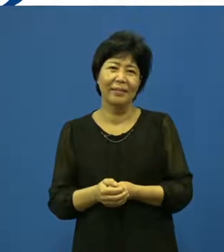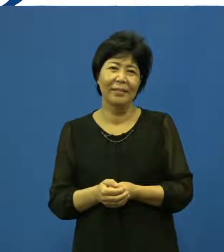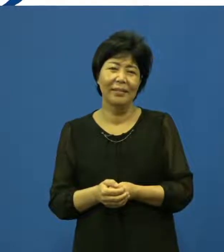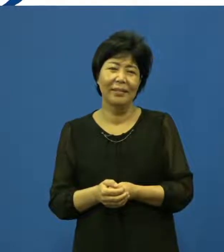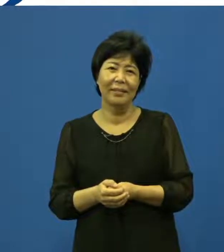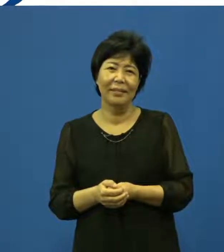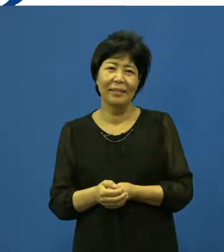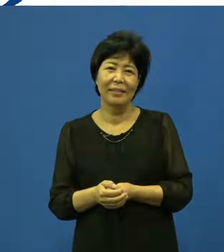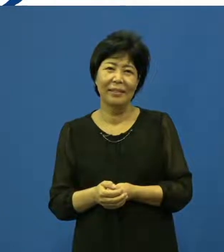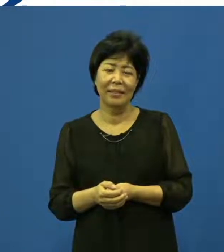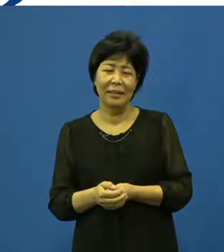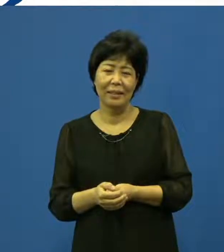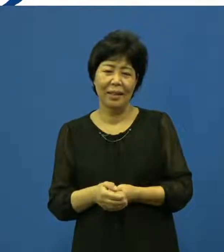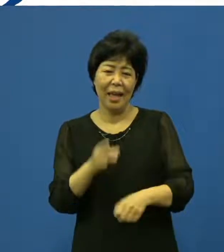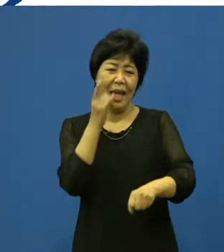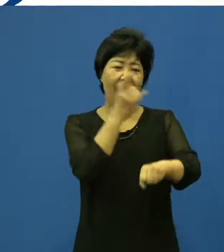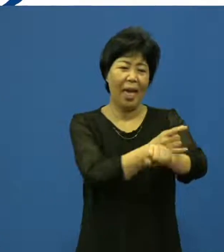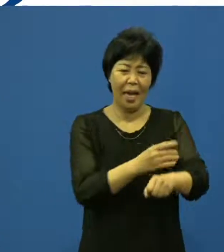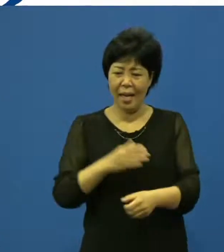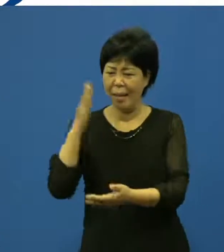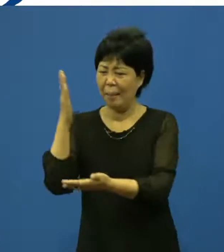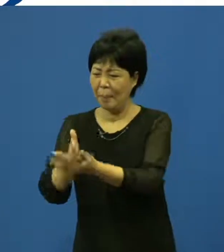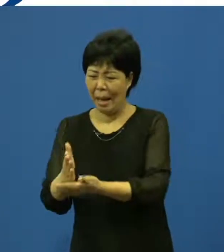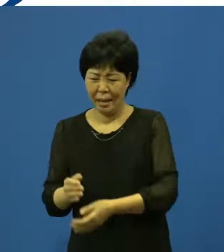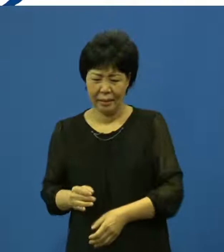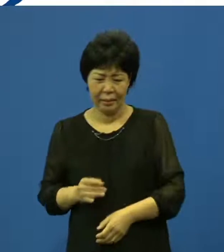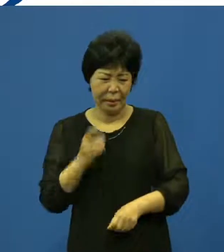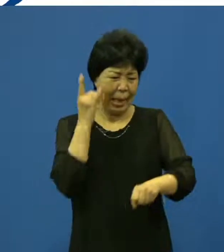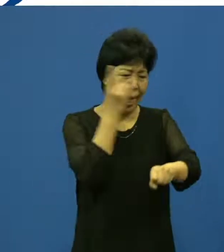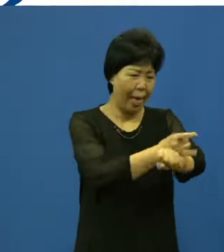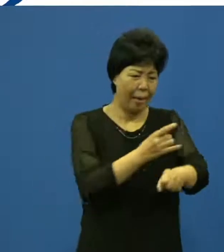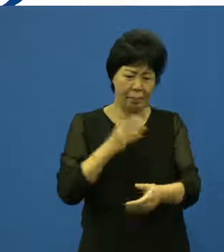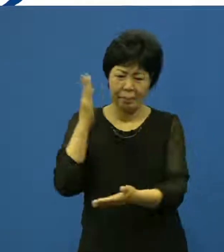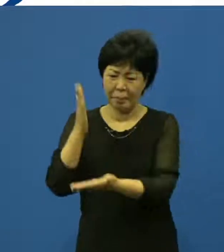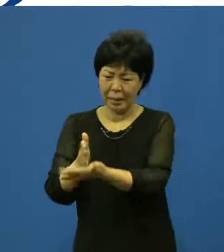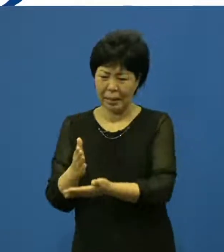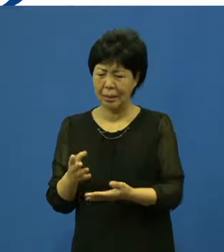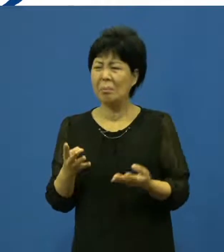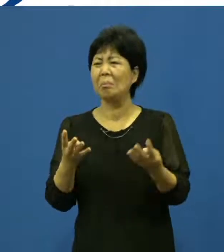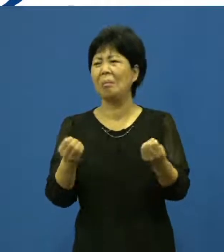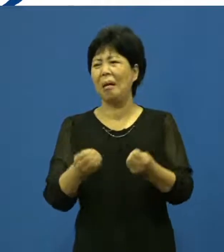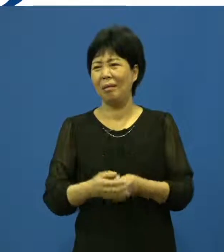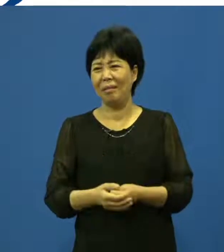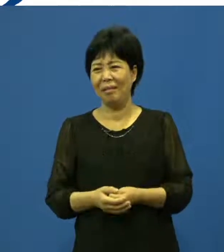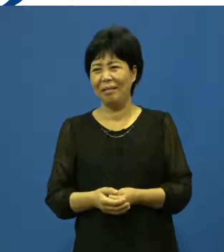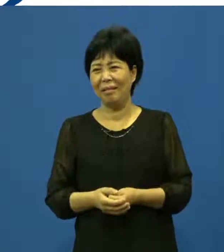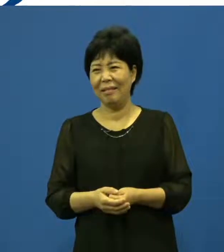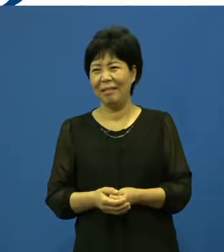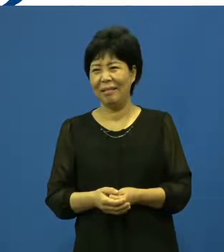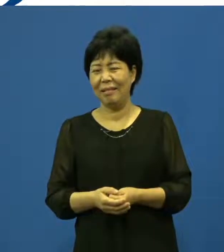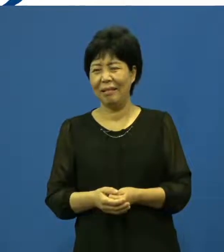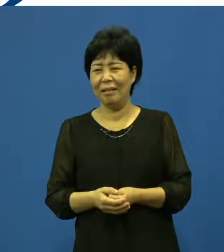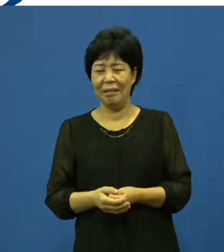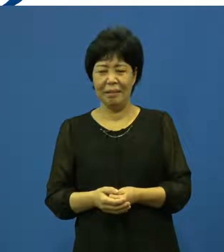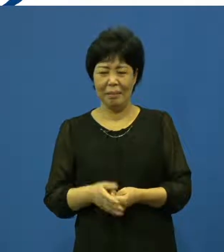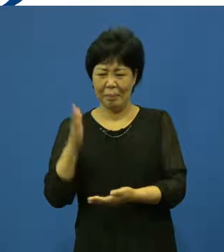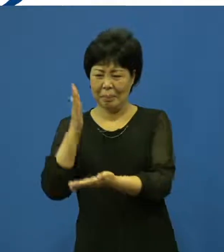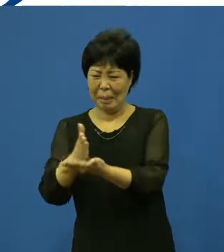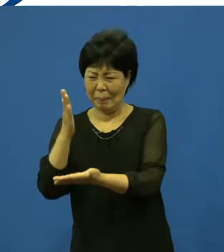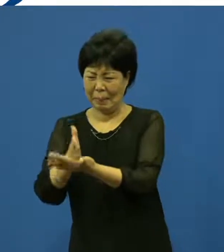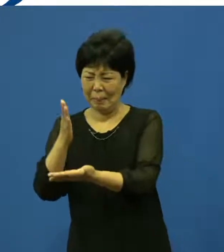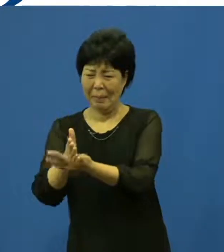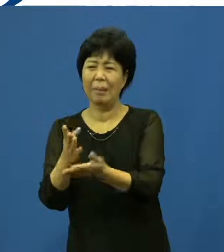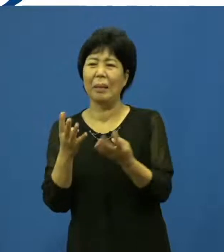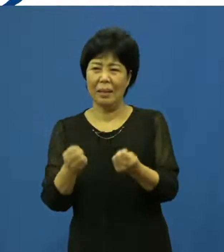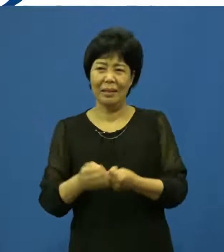하라 하지 말라가 많았어요. 신앙을 처음 배울 때 하라 하지 말라가 너무 많아요. 하지 말라가 더 많아요.